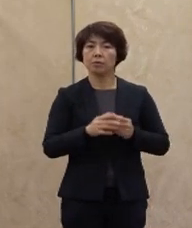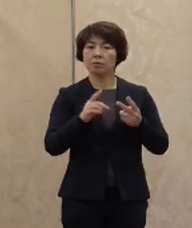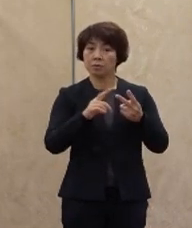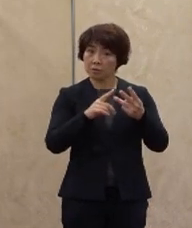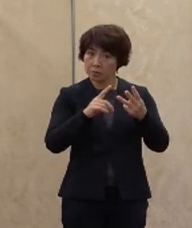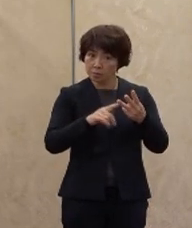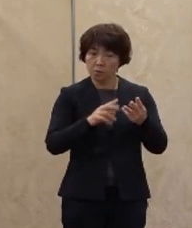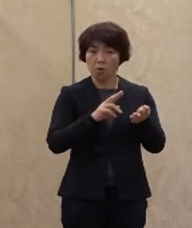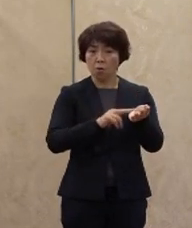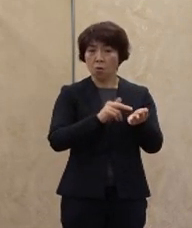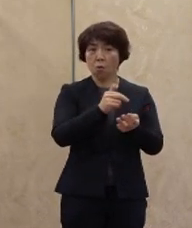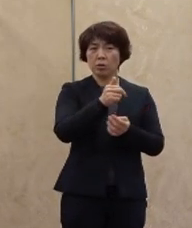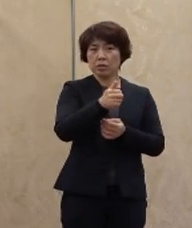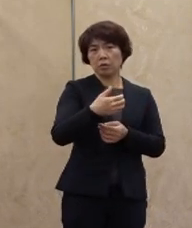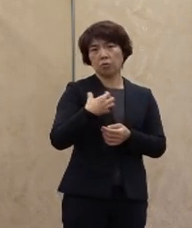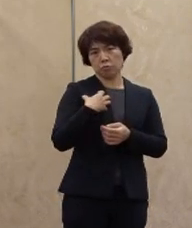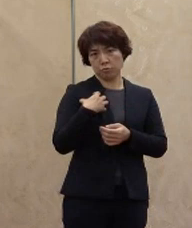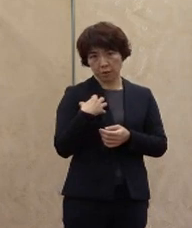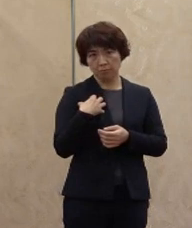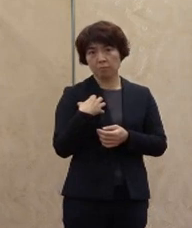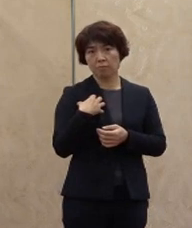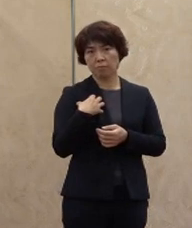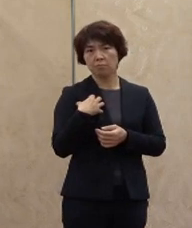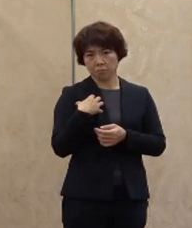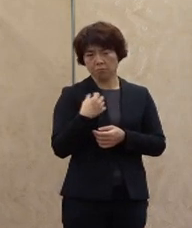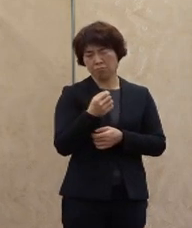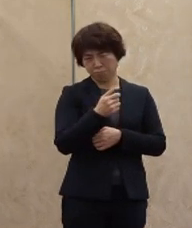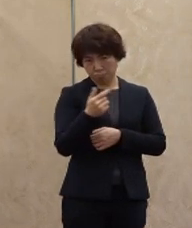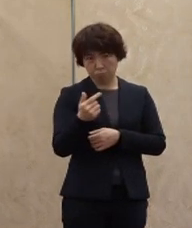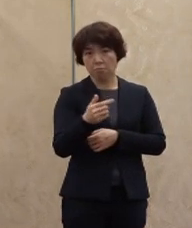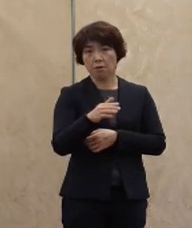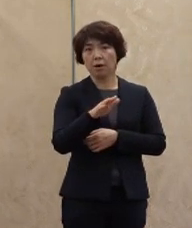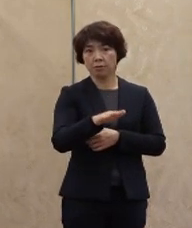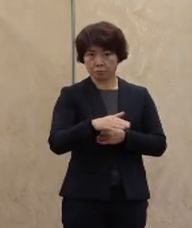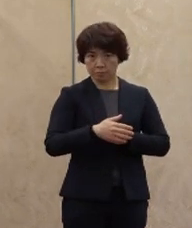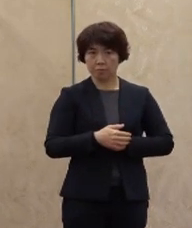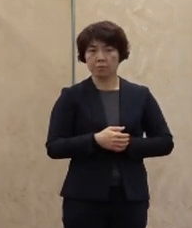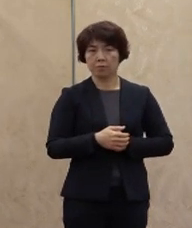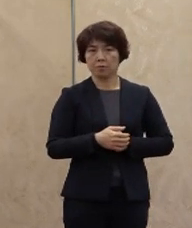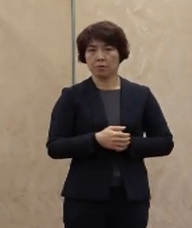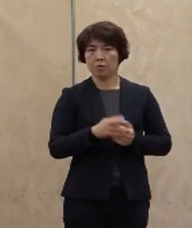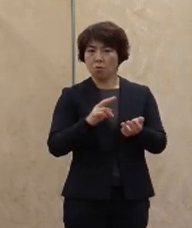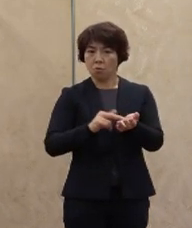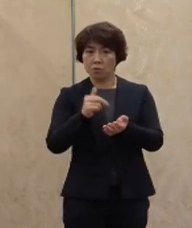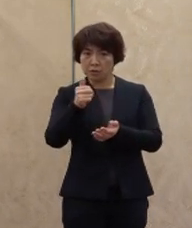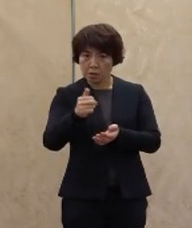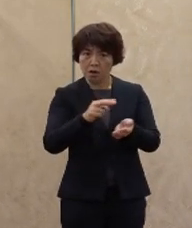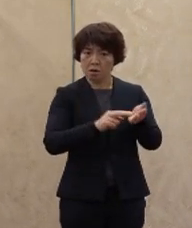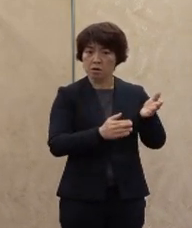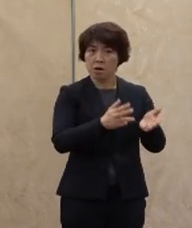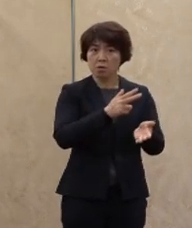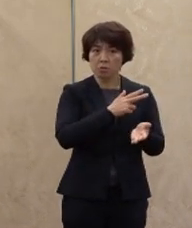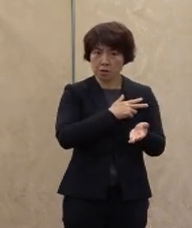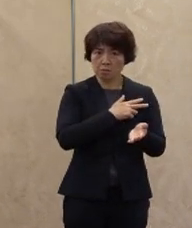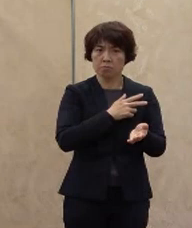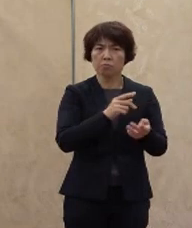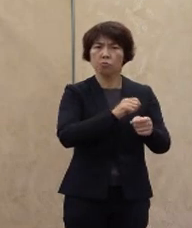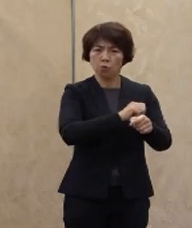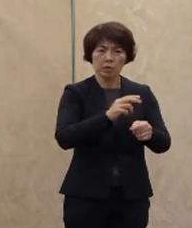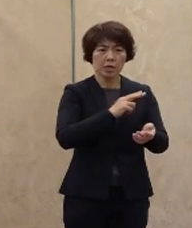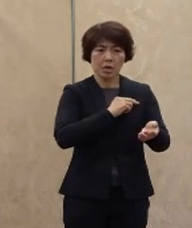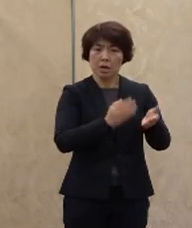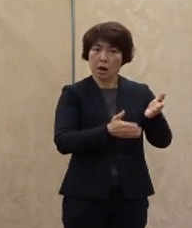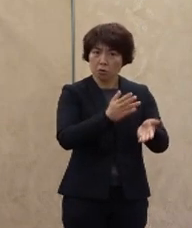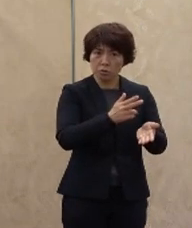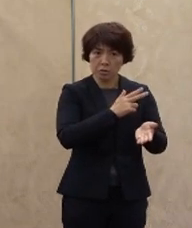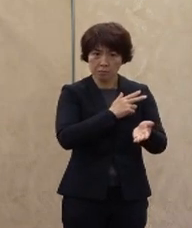さんにかかる負担、これは大きいというふうに思います。お医者さん、看護師さんの数が、特に看護師さんの数が必要になって